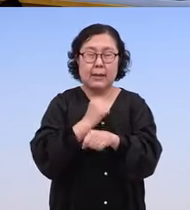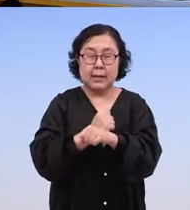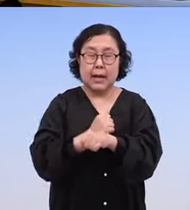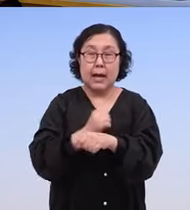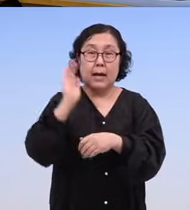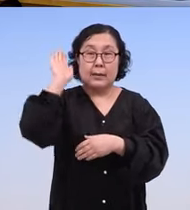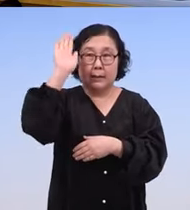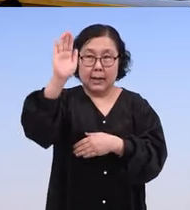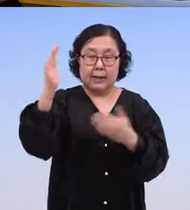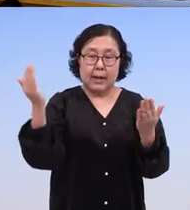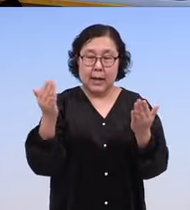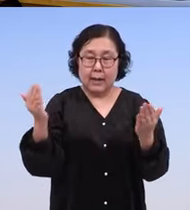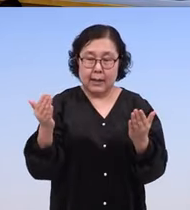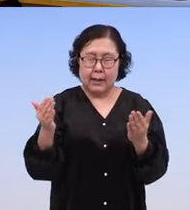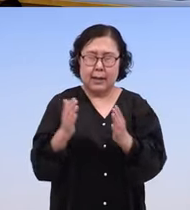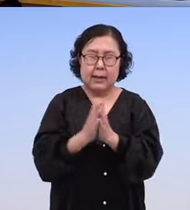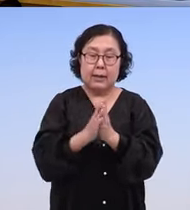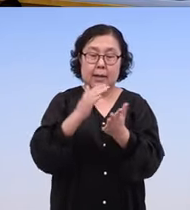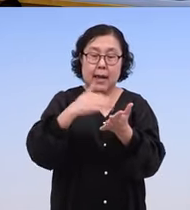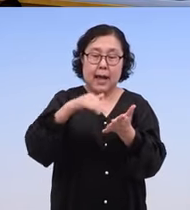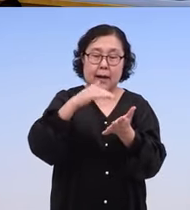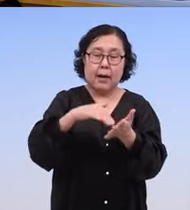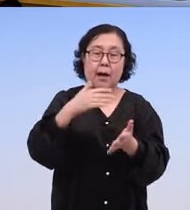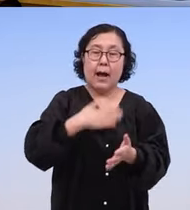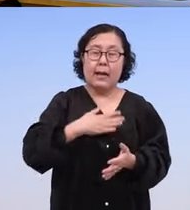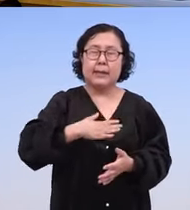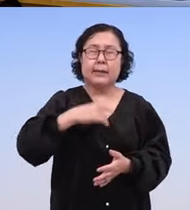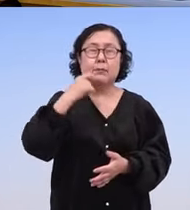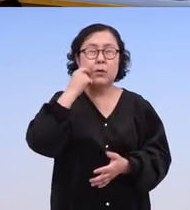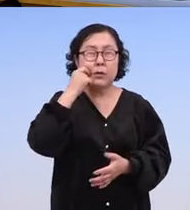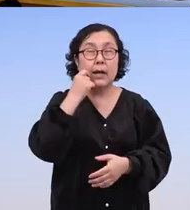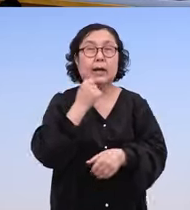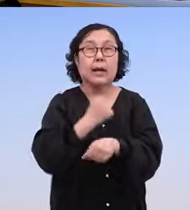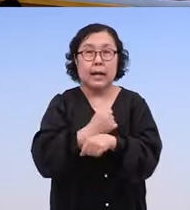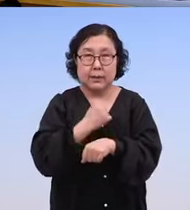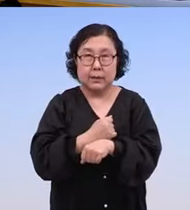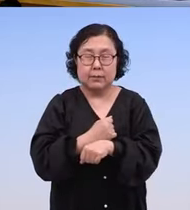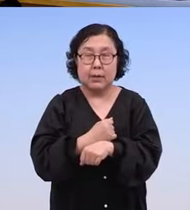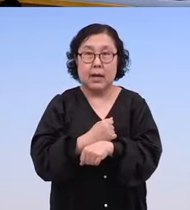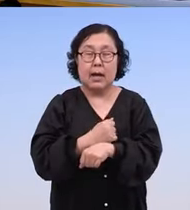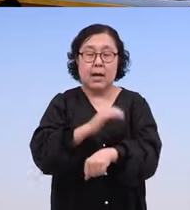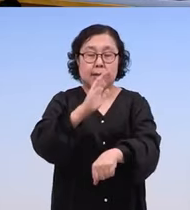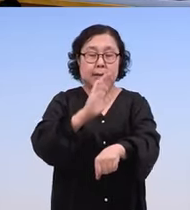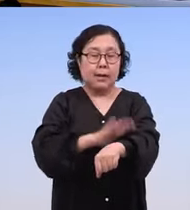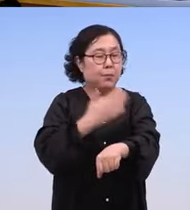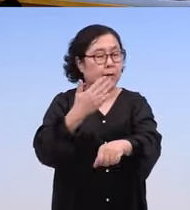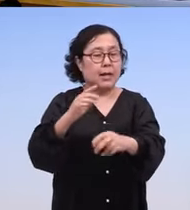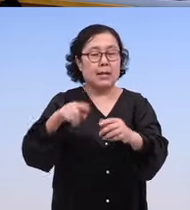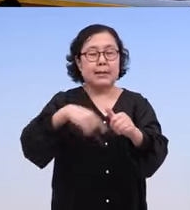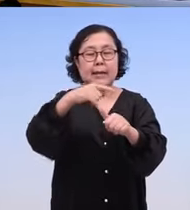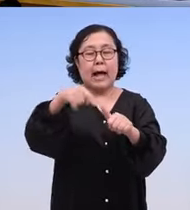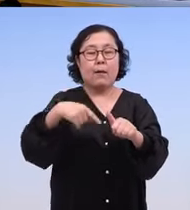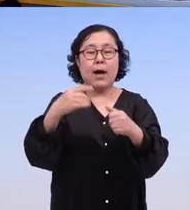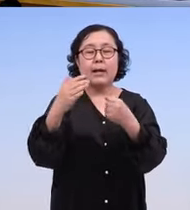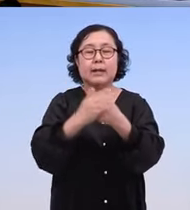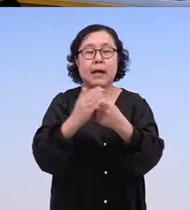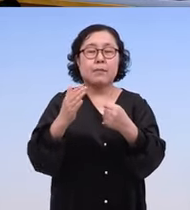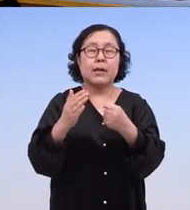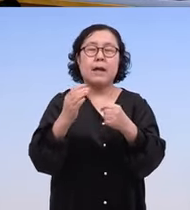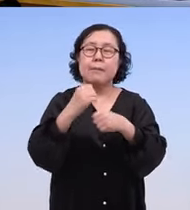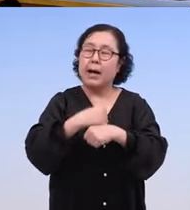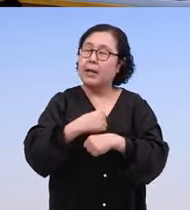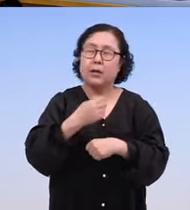사람이 그의 장래 일을 능히 헤아려 알지 못하게 하셨느니라. 여러분, 잘못된 상황 때문에 망하는 사람은 없고요,